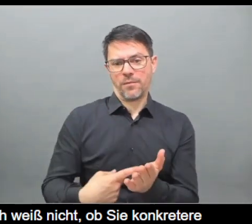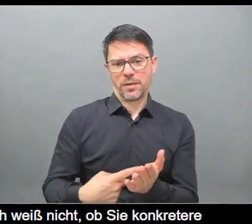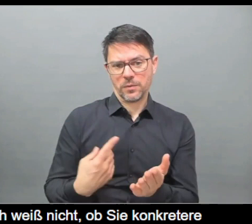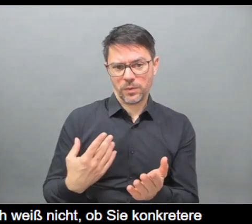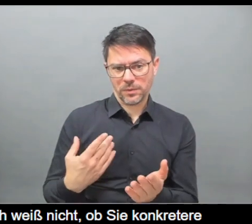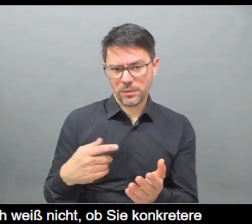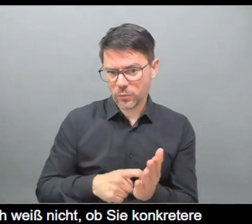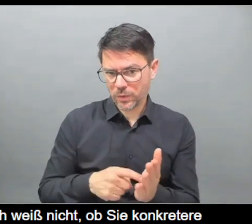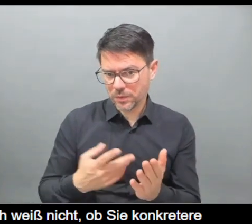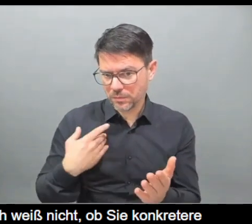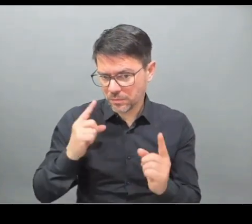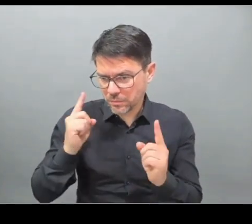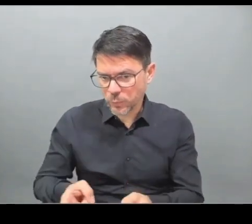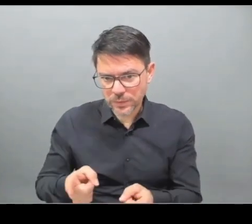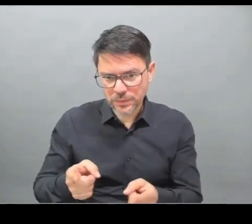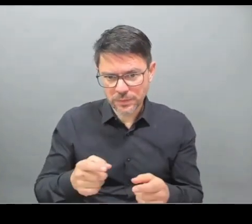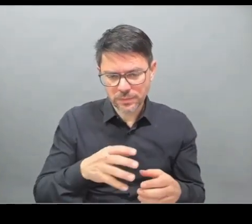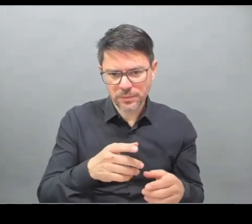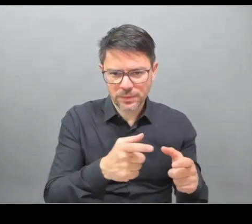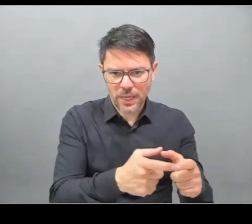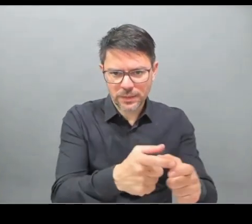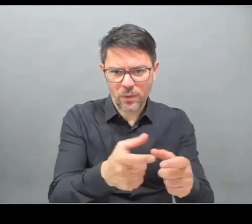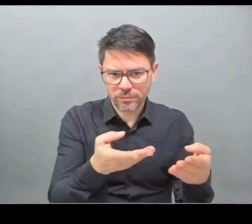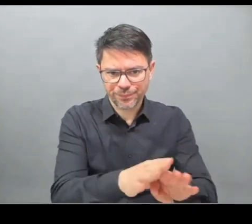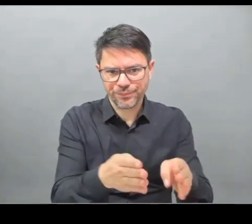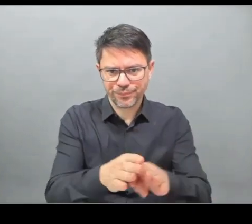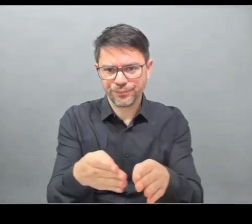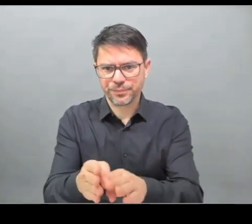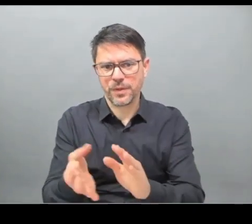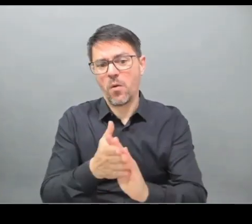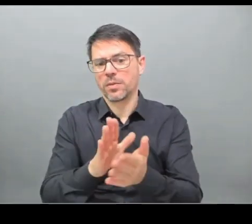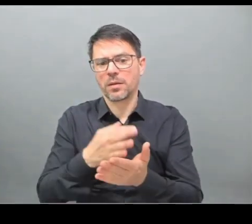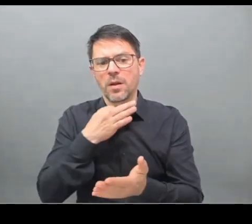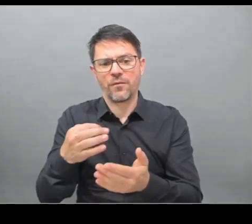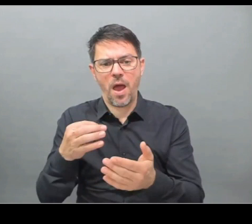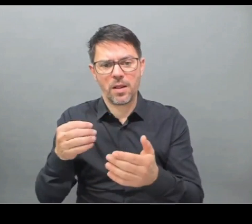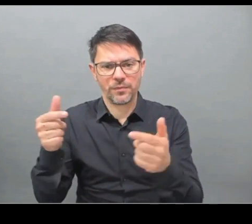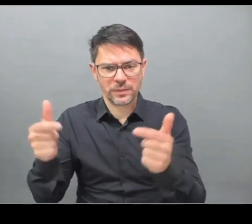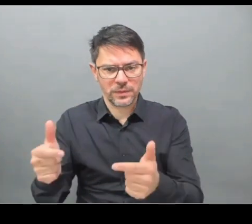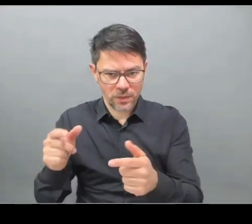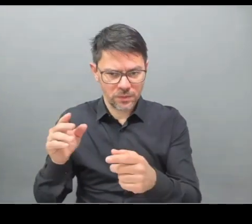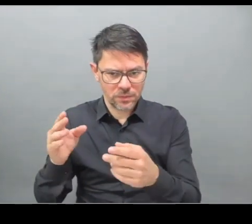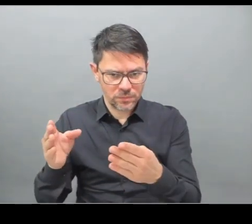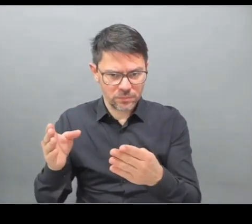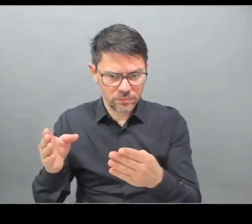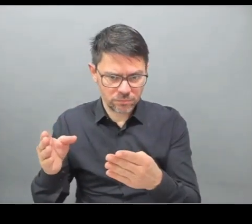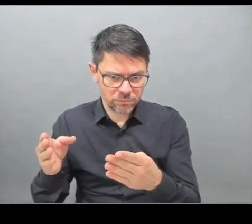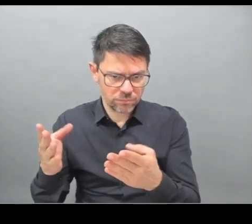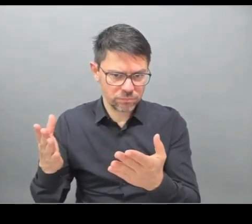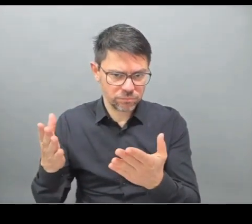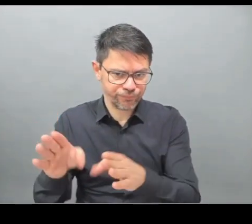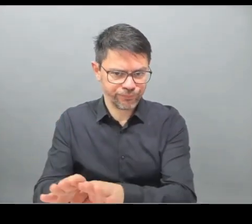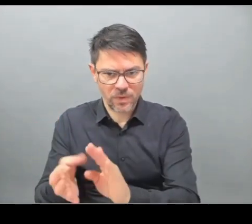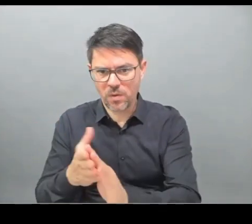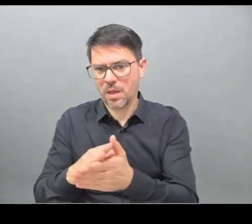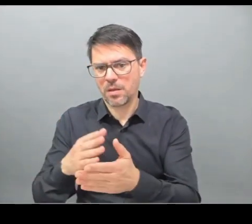Bürokratie machen, auch das hat der Staatsminister gesagt. Und wir müssen bestimmte Personalstrukturvorgaben vorhalten, die